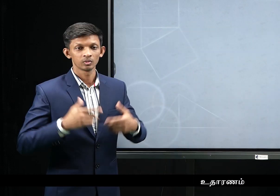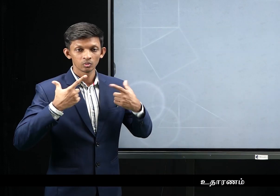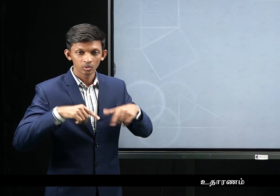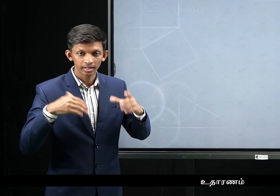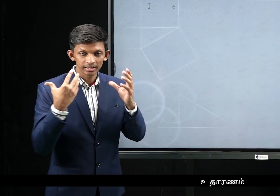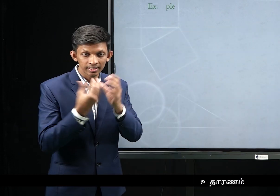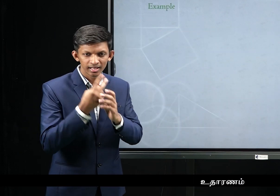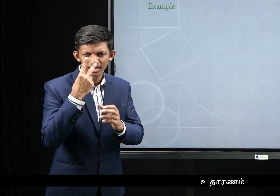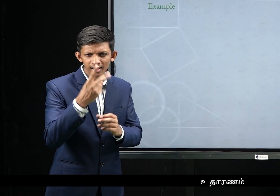உதாரணம்: